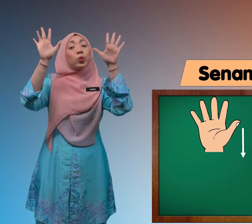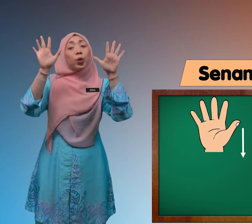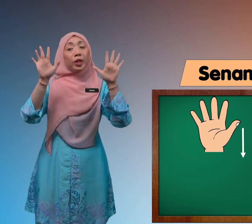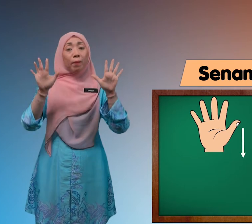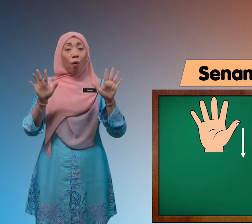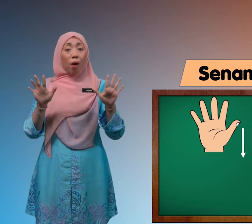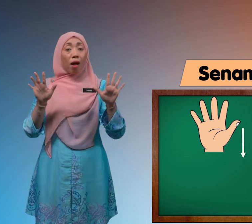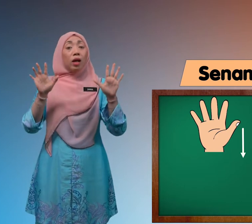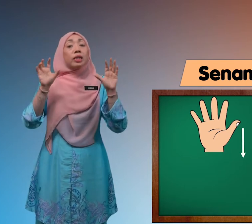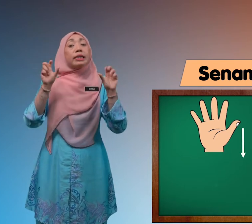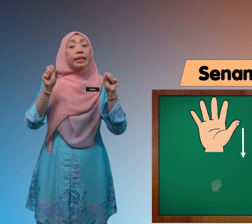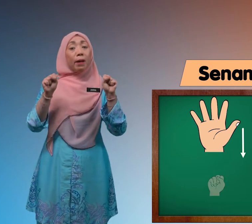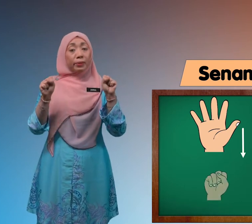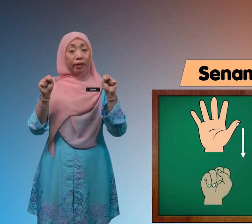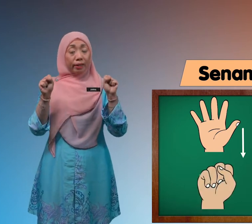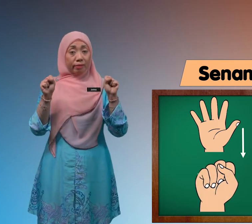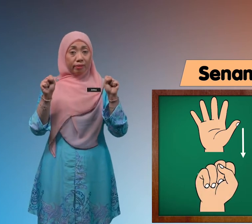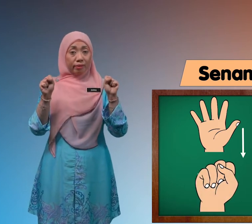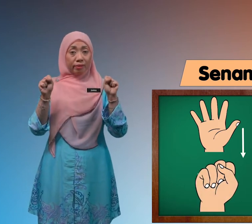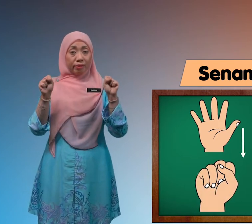turun ke bawah, genggam tangan.